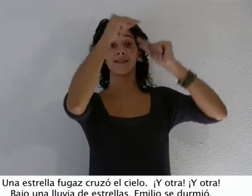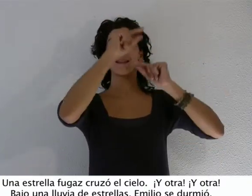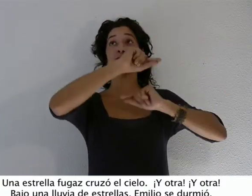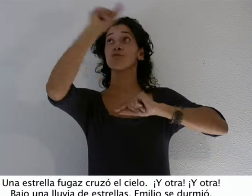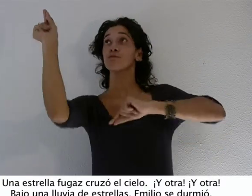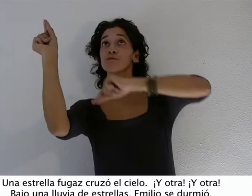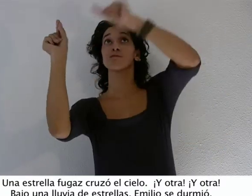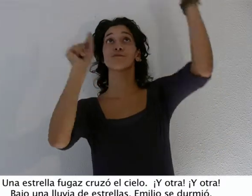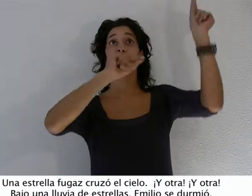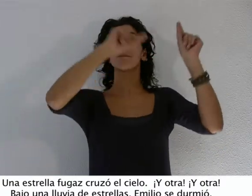se durmió.